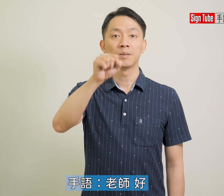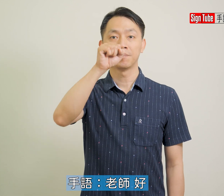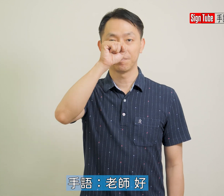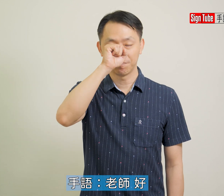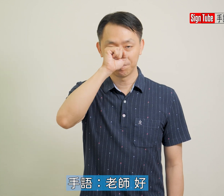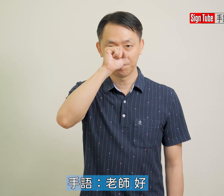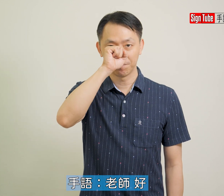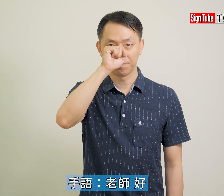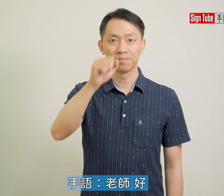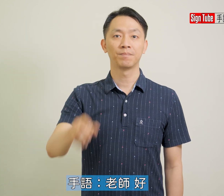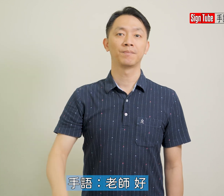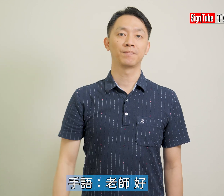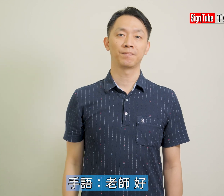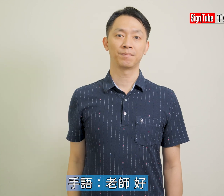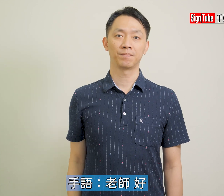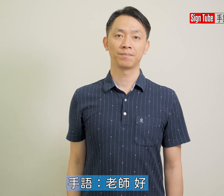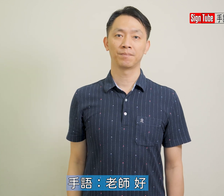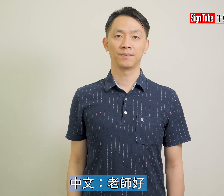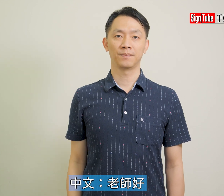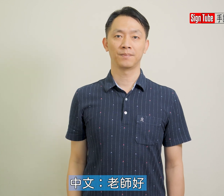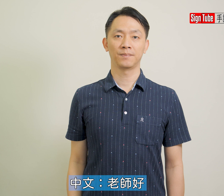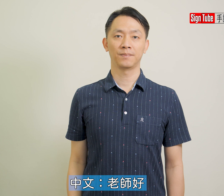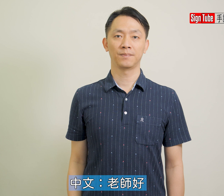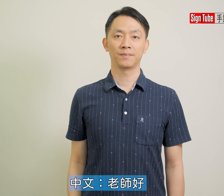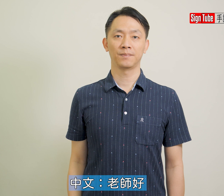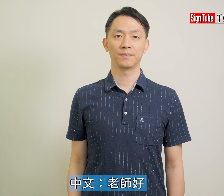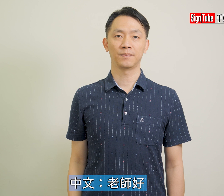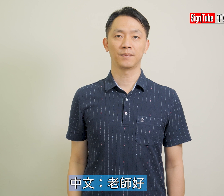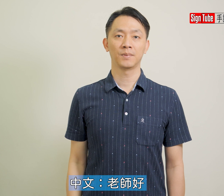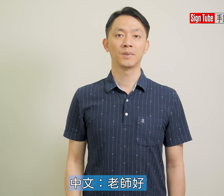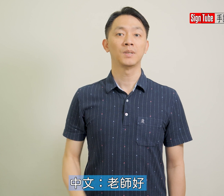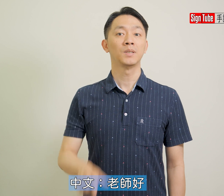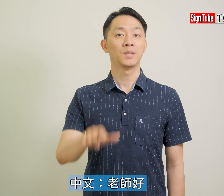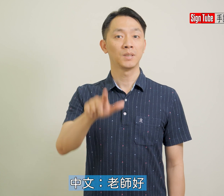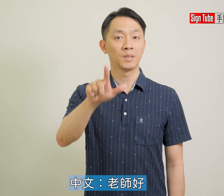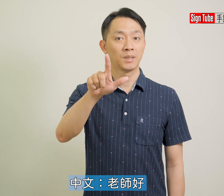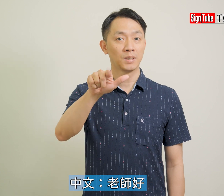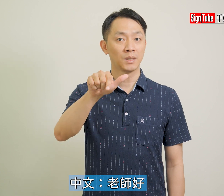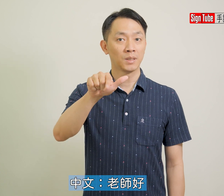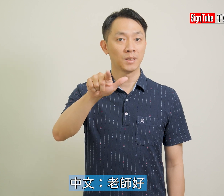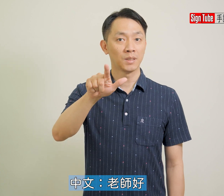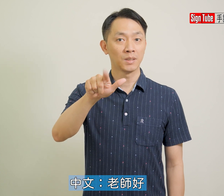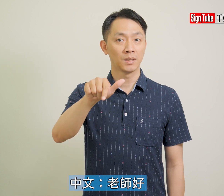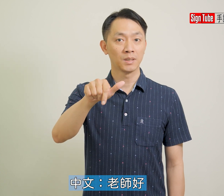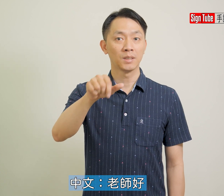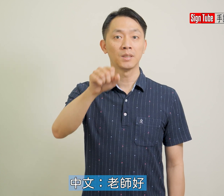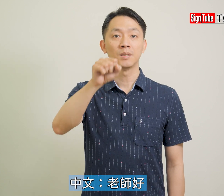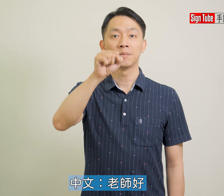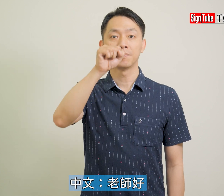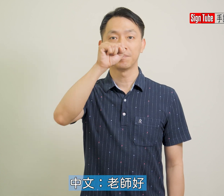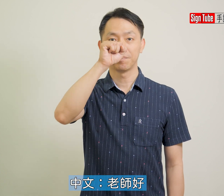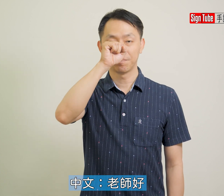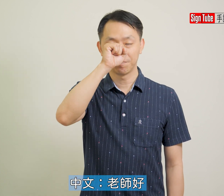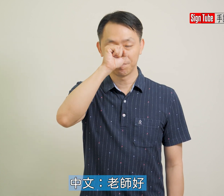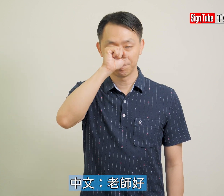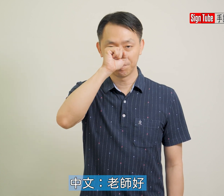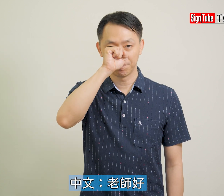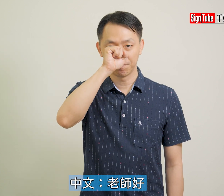手语笔法，老师好。中文意思，老师好。